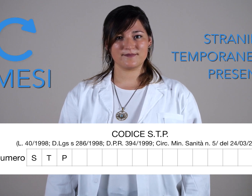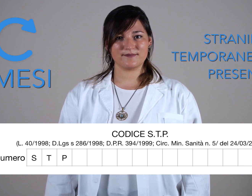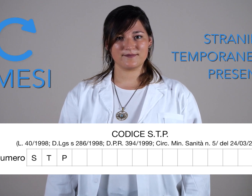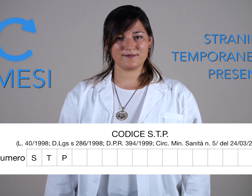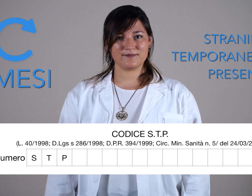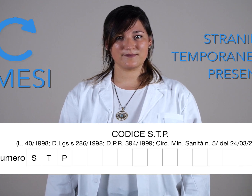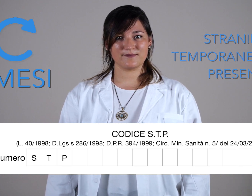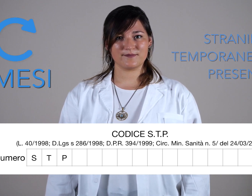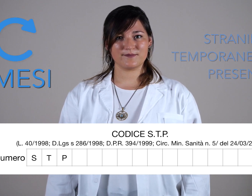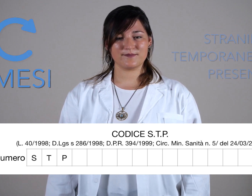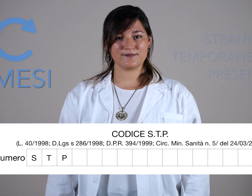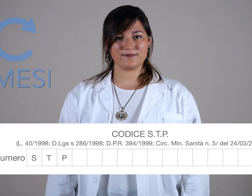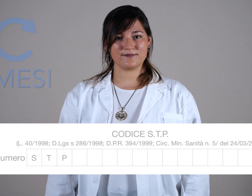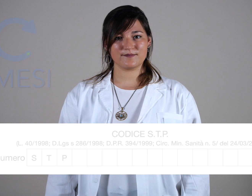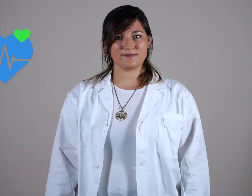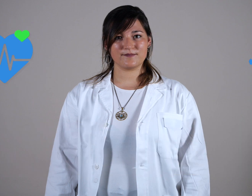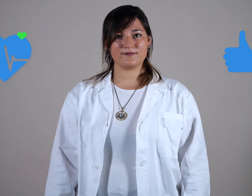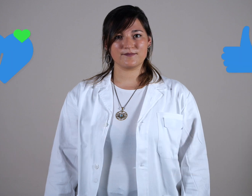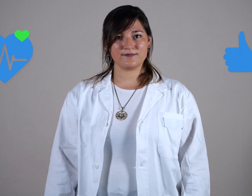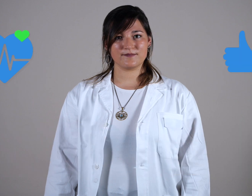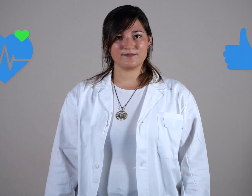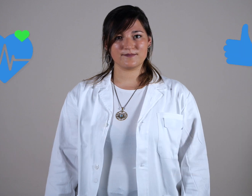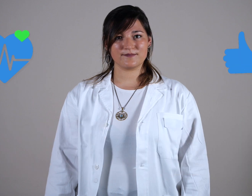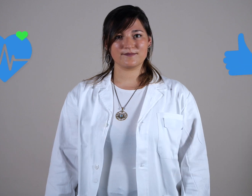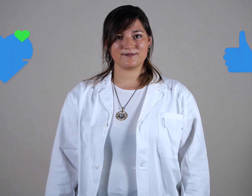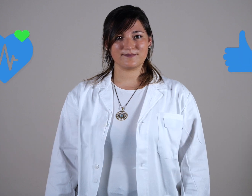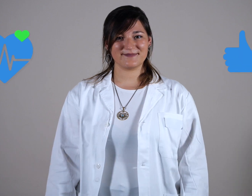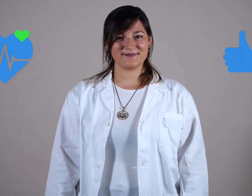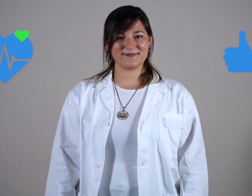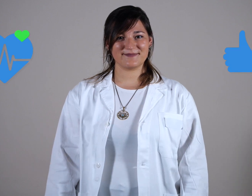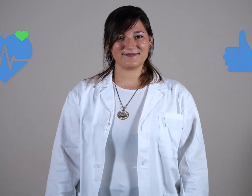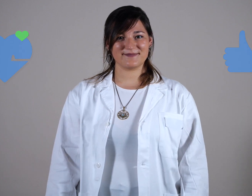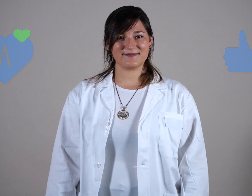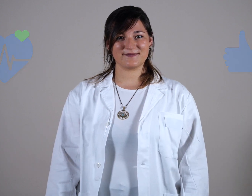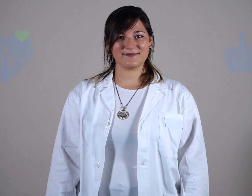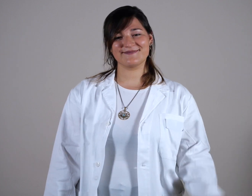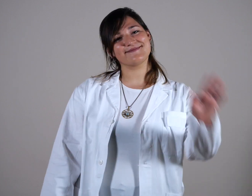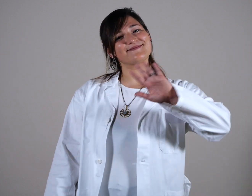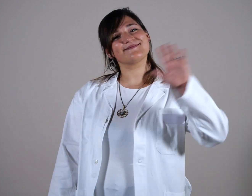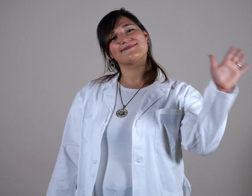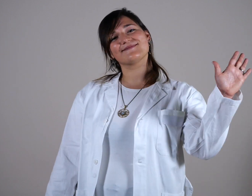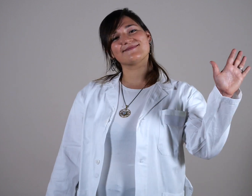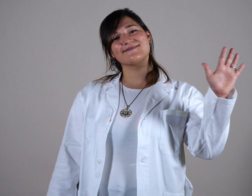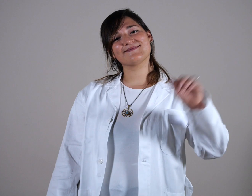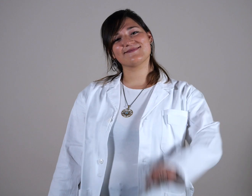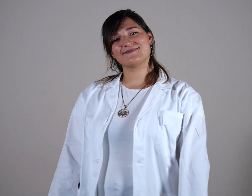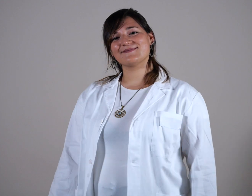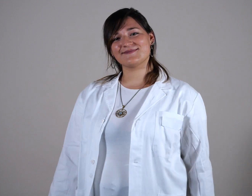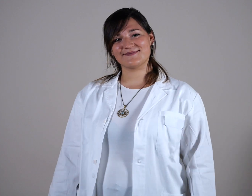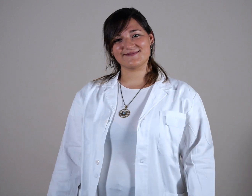দ্বারা ব্যক্তিগত ফ্যামিলি ডাক্তারও পাবেন না, কিন্তু আপনার প্রয়োজনীয় চিকিৎসা সেবার জন্য এই কোডটি ব্যবহার করতে পারবেন। আশা করি এই ভিডিওটির সকল